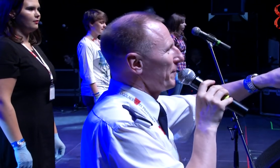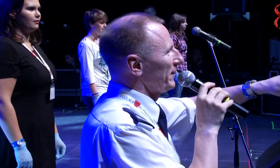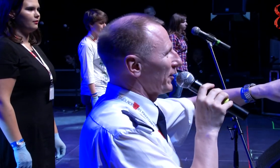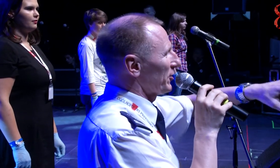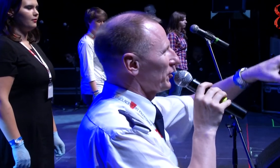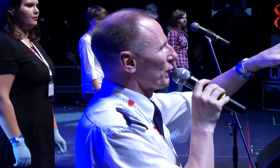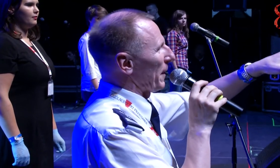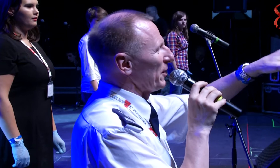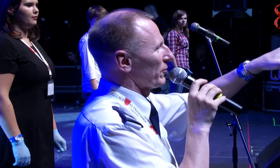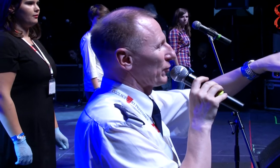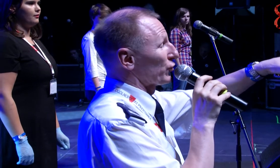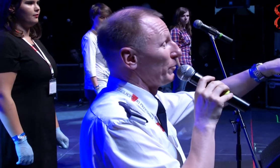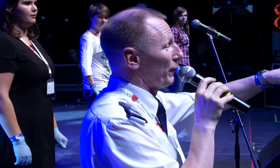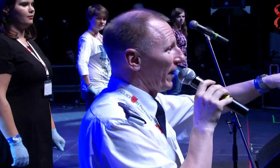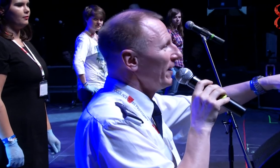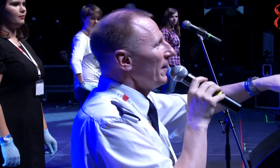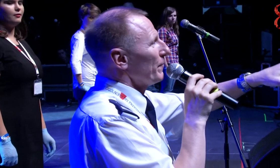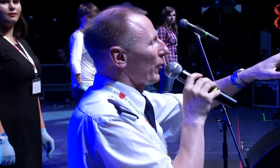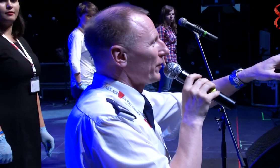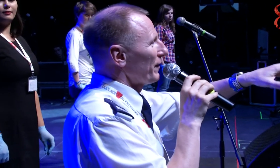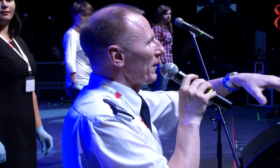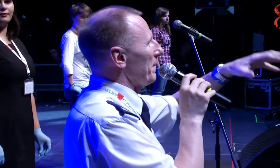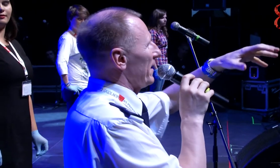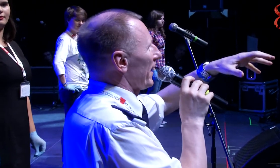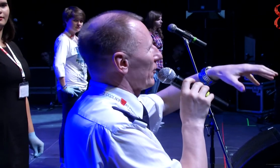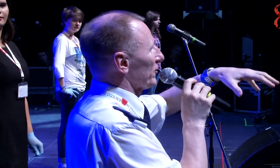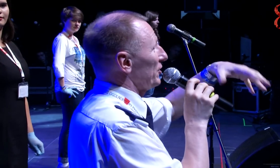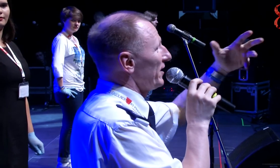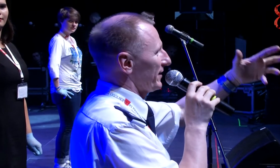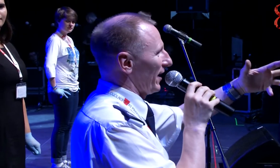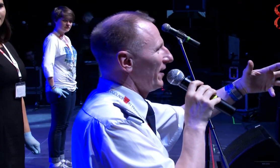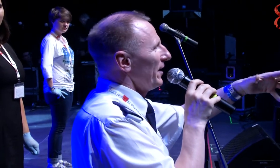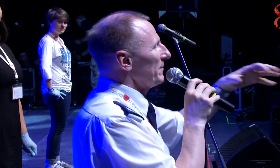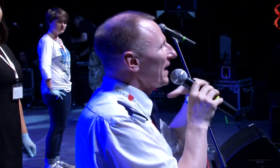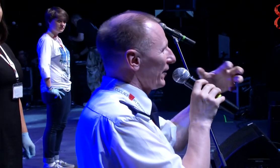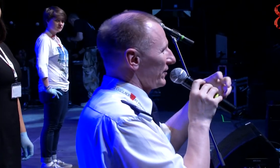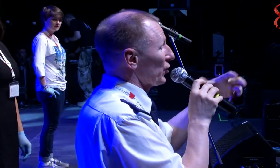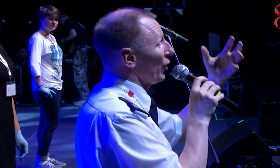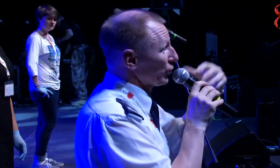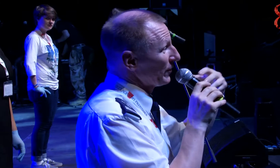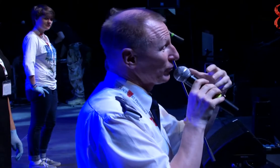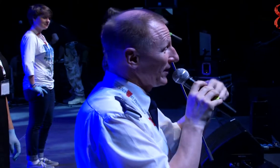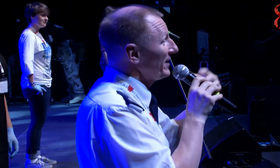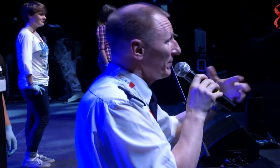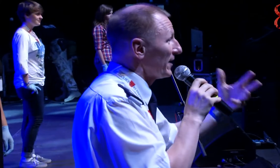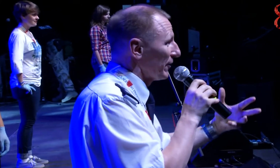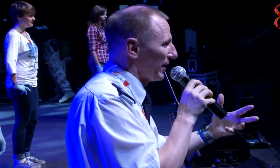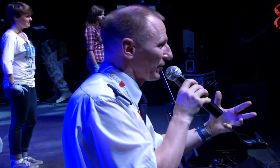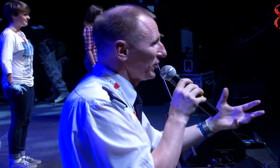mediach, że gdzieś grupa 500-osobowa pokonywała rekord Guinnessa, migając, czyli osoby, które nie migają na co dzień,